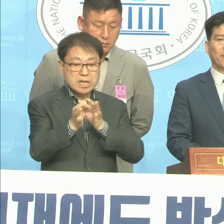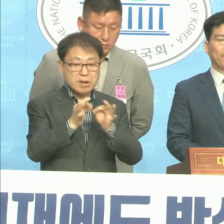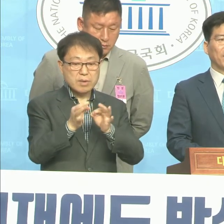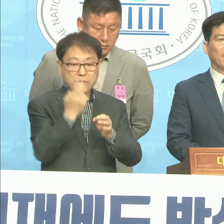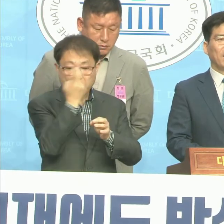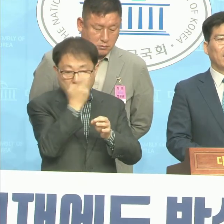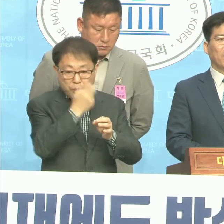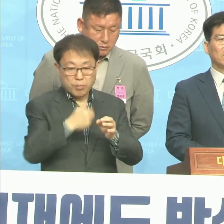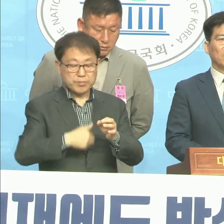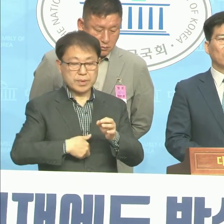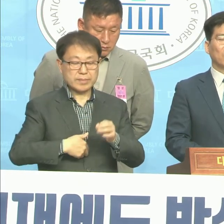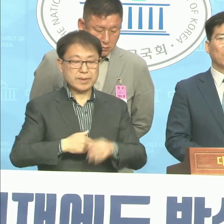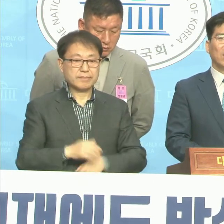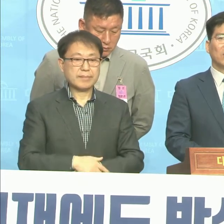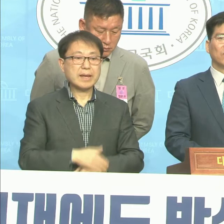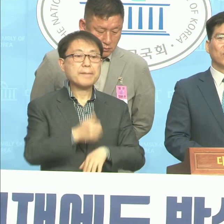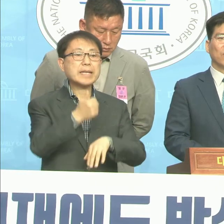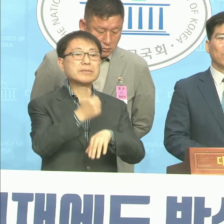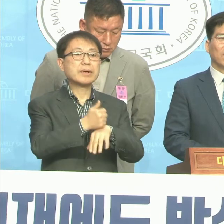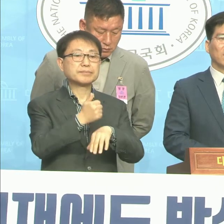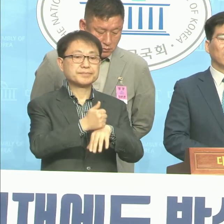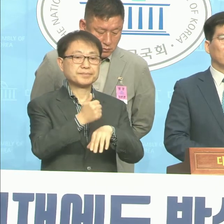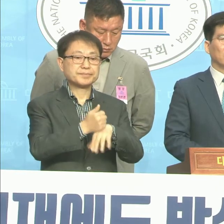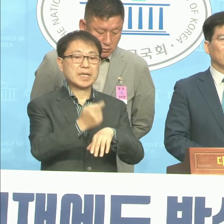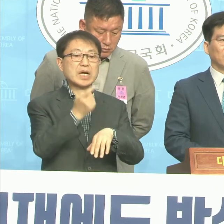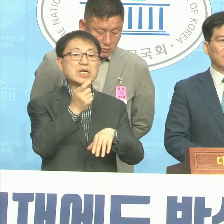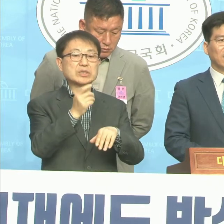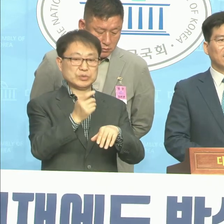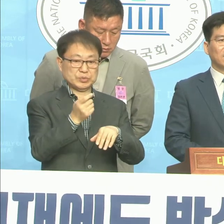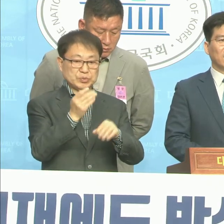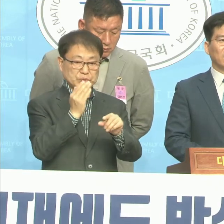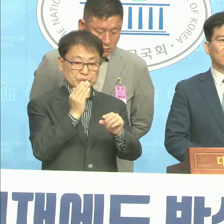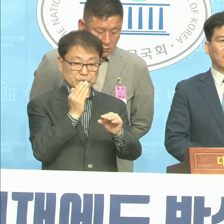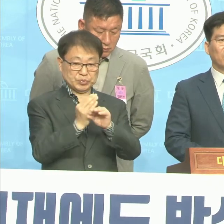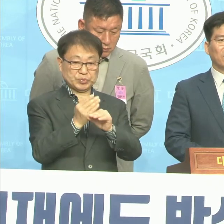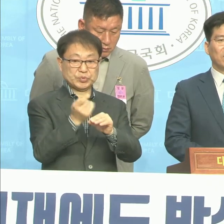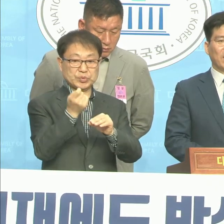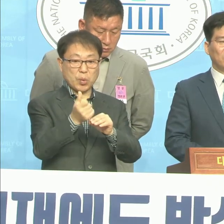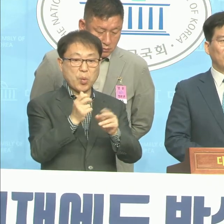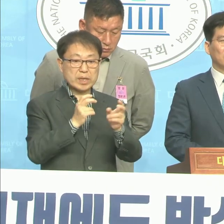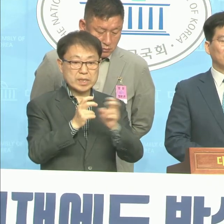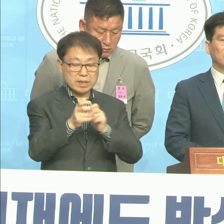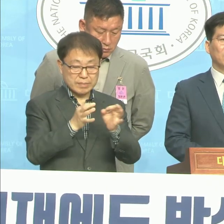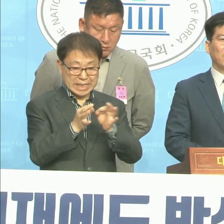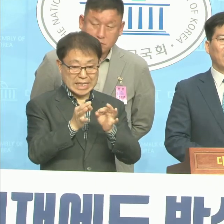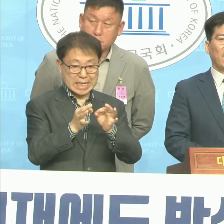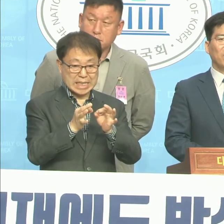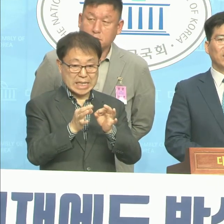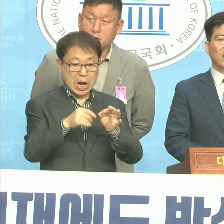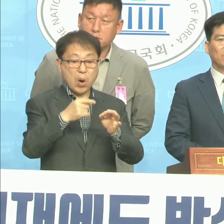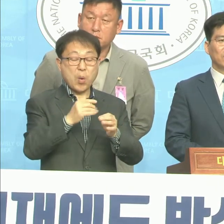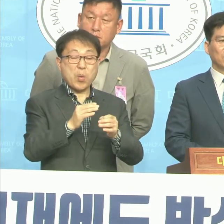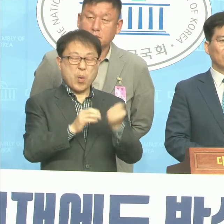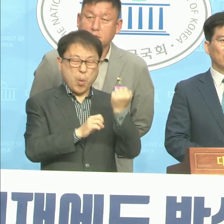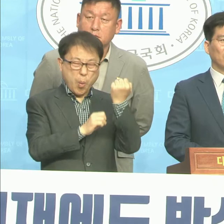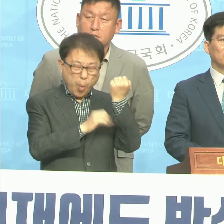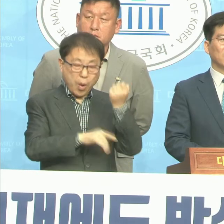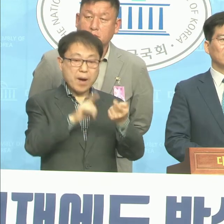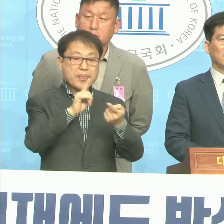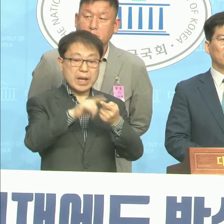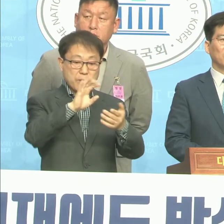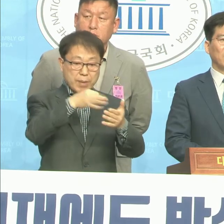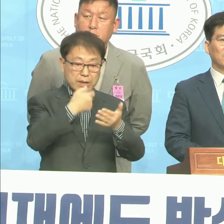합니다 마지막으로 중소기업이 단가를 제가 제가 벌을 받기 위해서는 함께 뭉쳐서